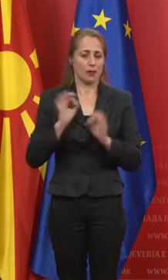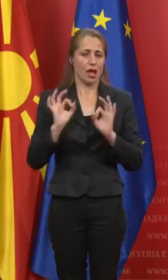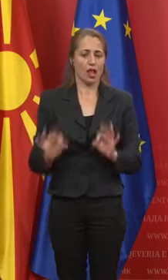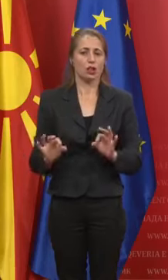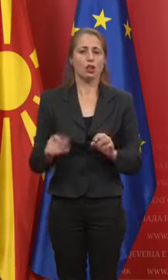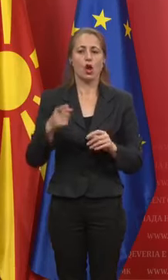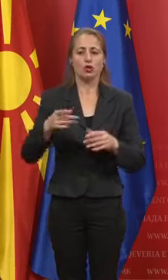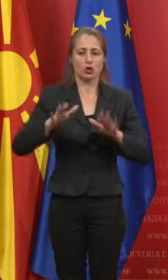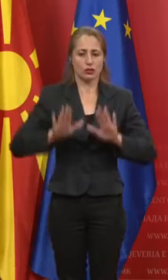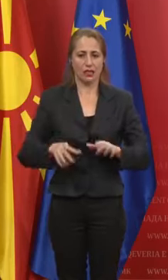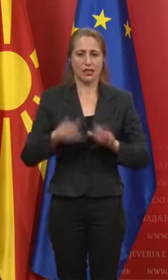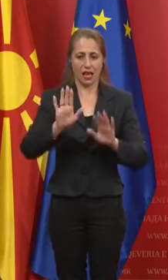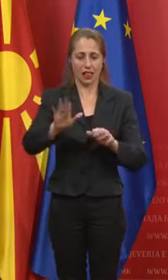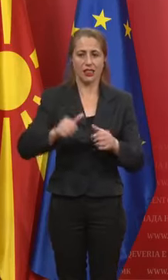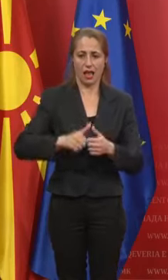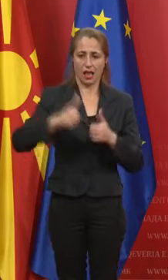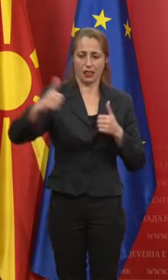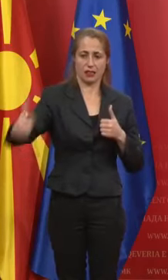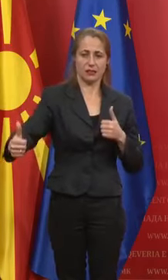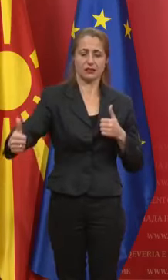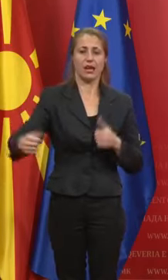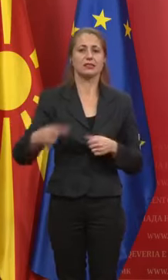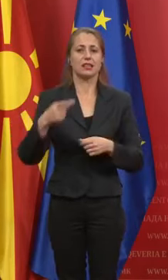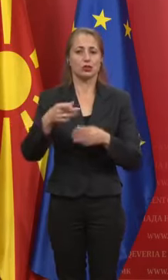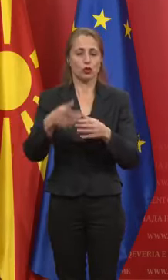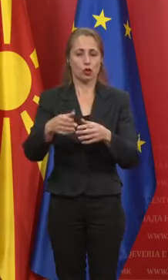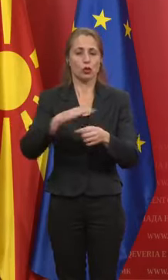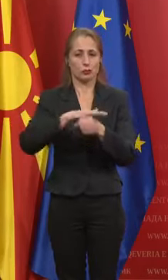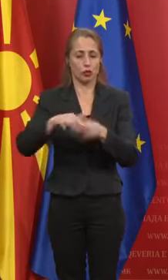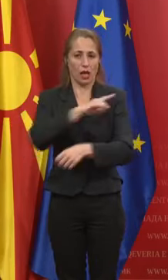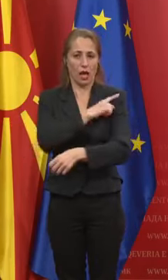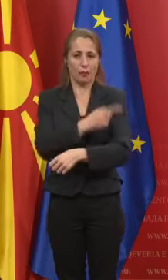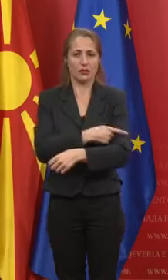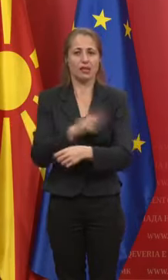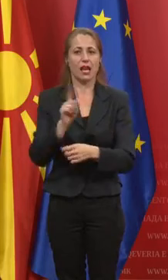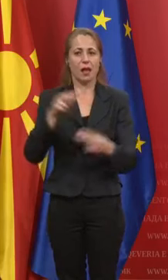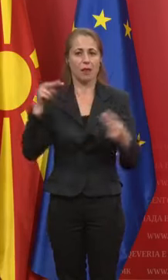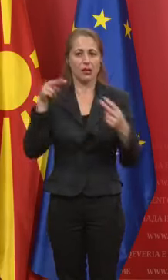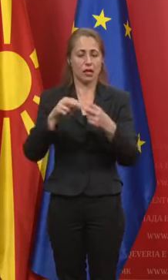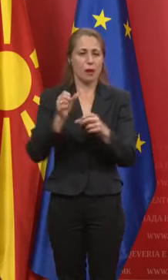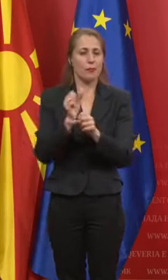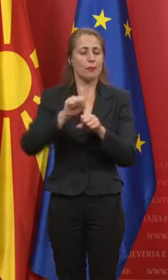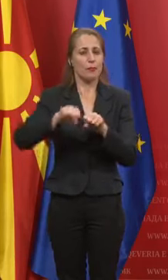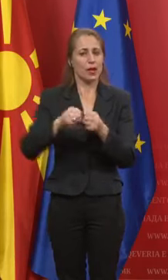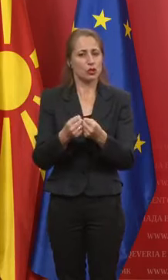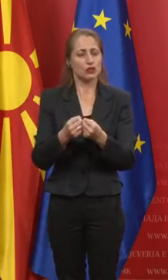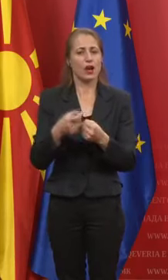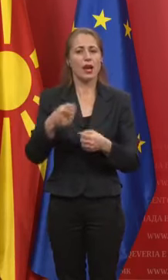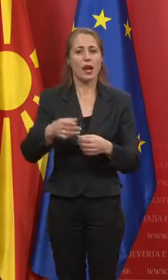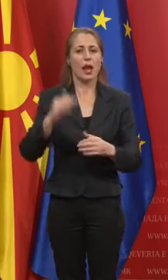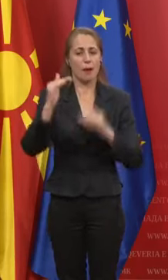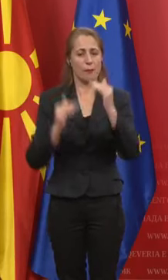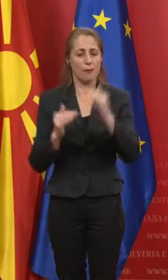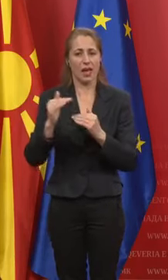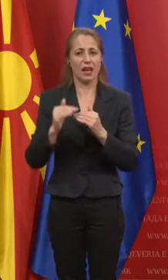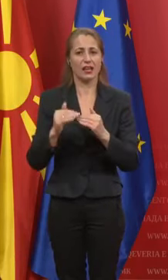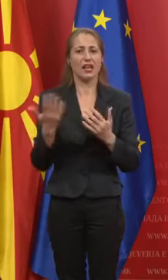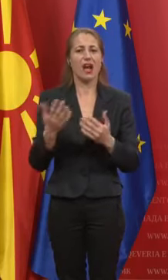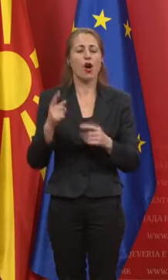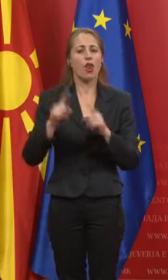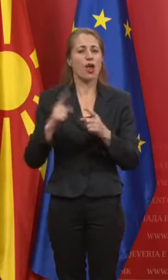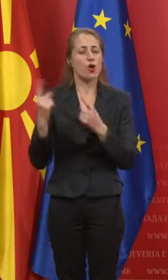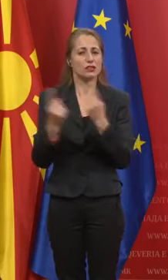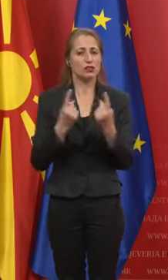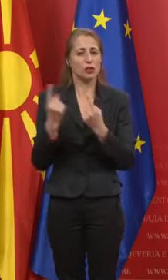таа дистанца со тој процент исполнет капацитет и нема да се соочуваме со прекршување на мерките како што тоа беше во некои